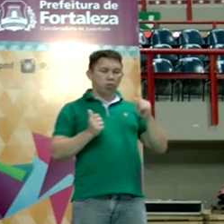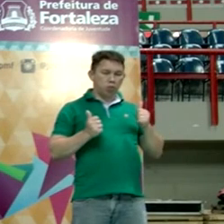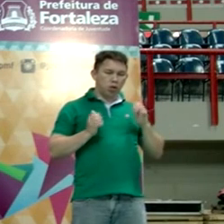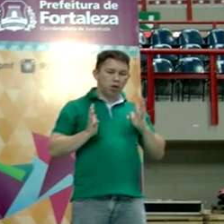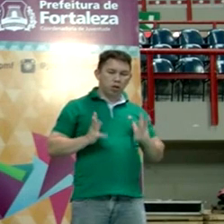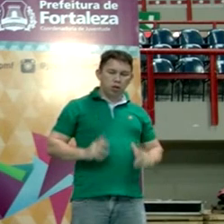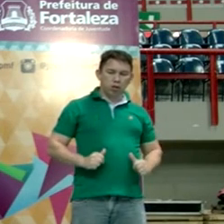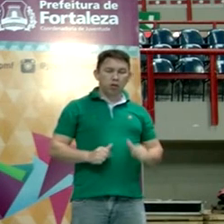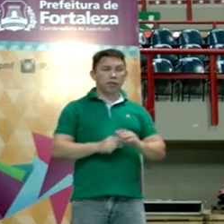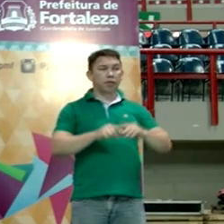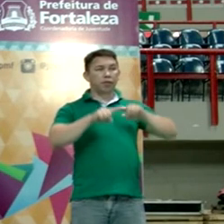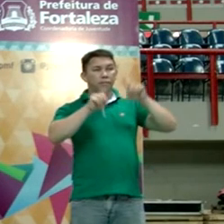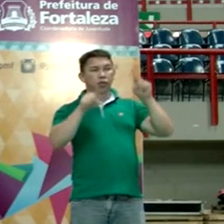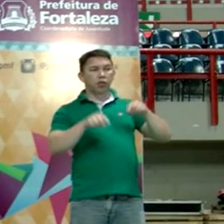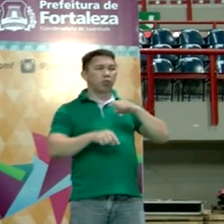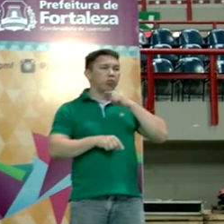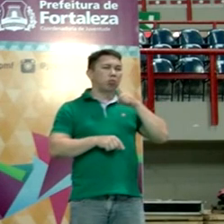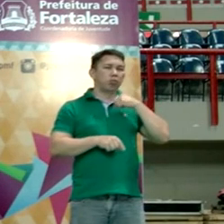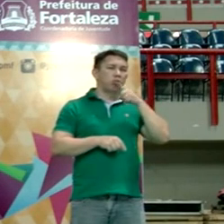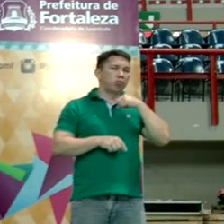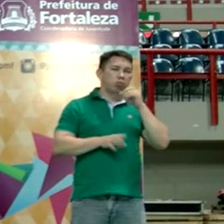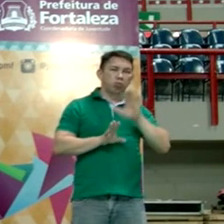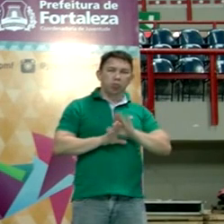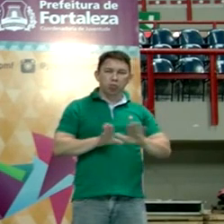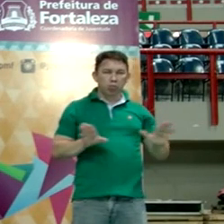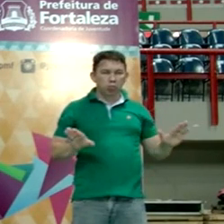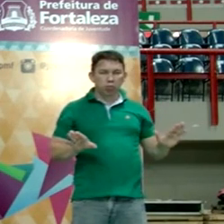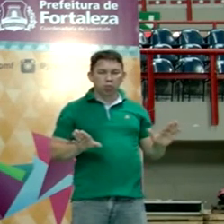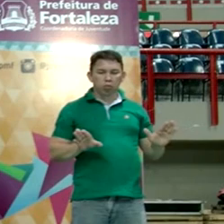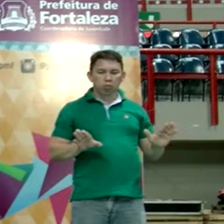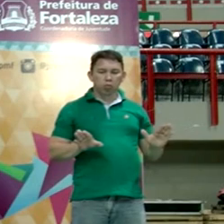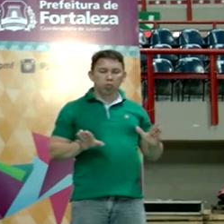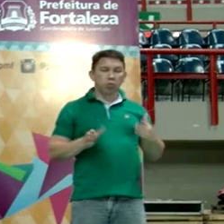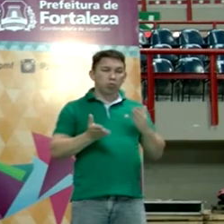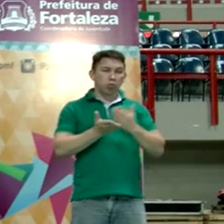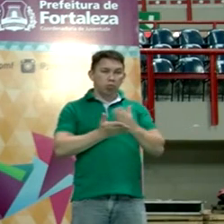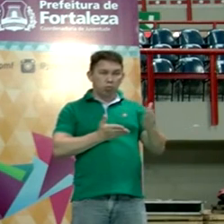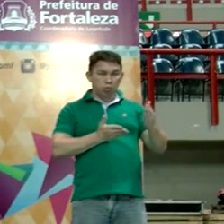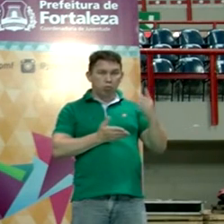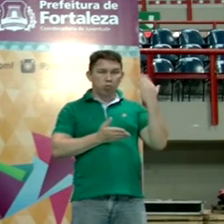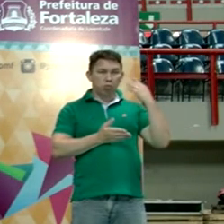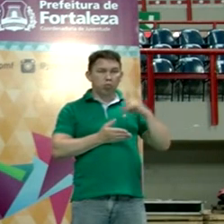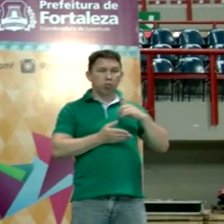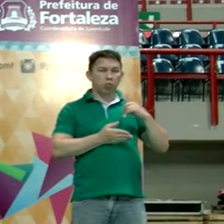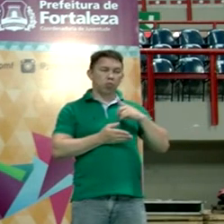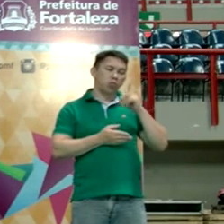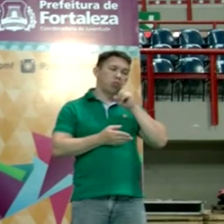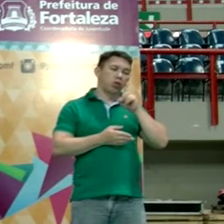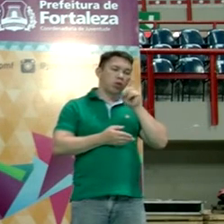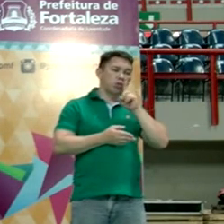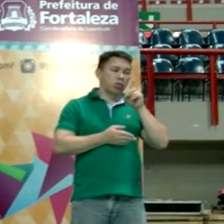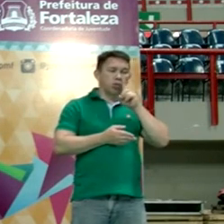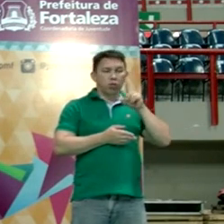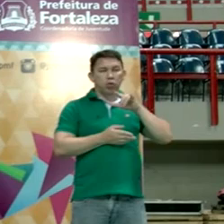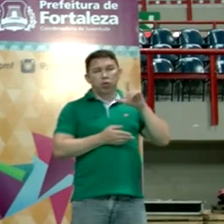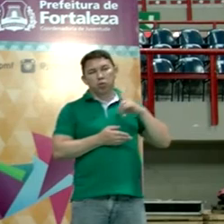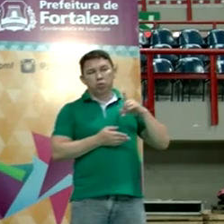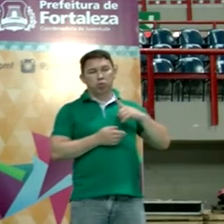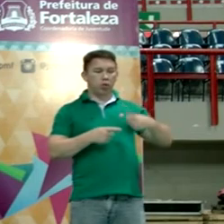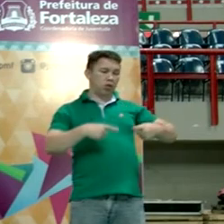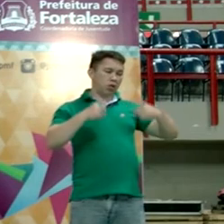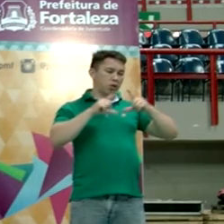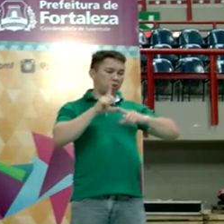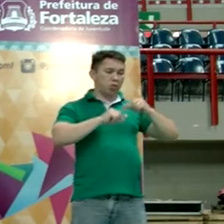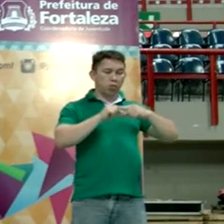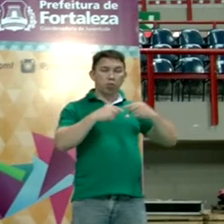estar funcionando. Esse projeto nunca foi para frente. Esse projeto, na verdade, ele foi iniciado no governo do presidente americano Ronald Reagan, Projeto Guerra nas